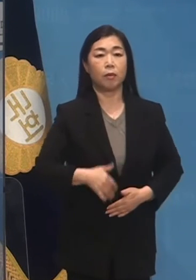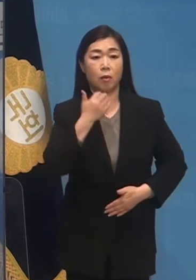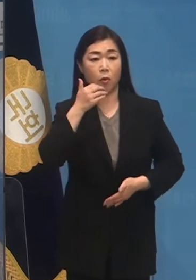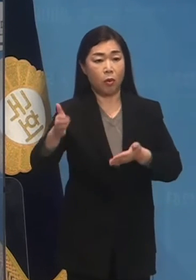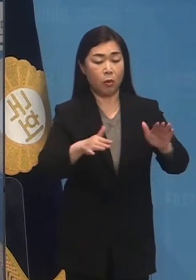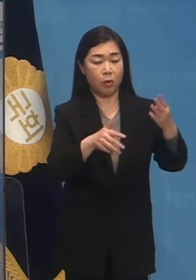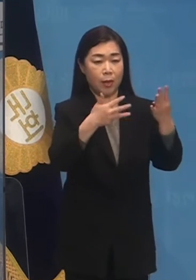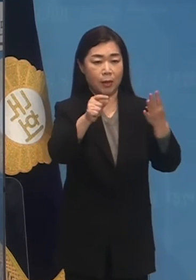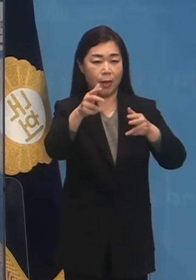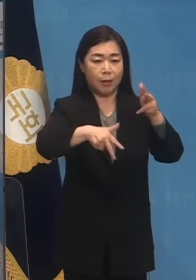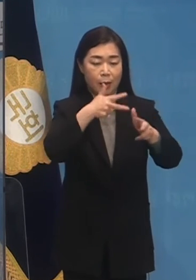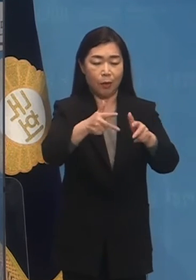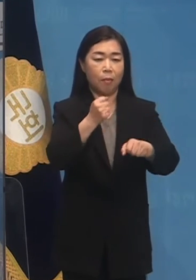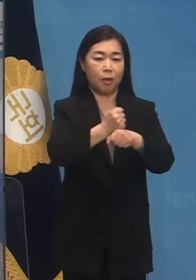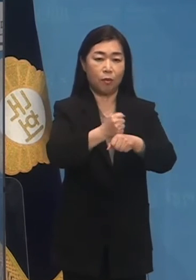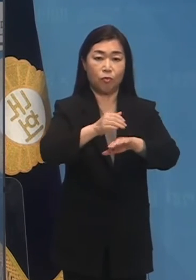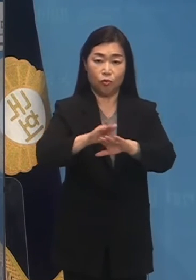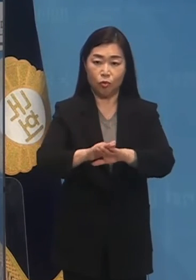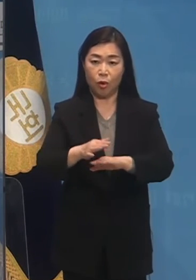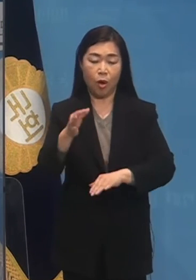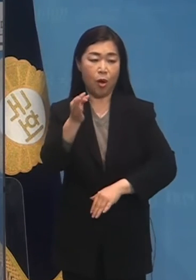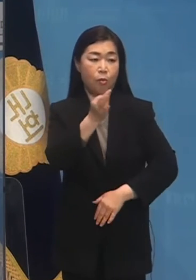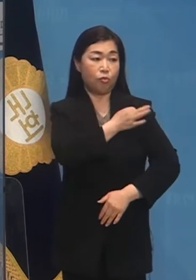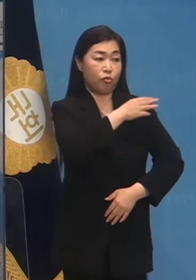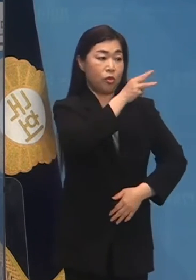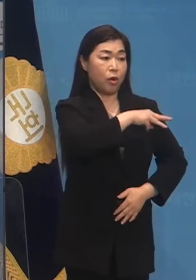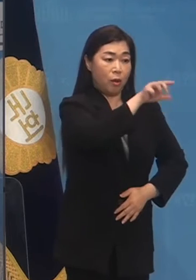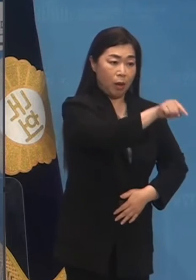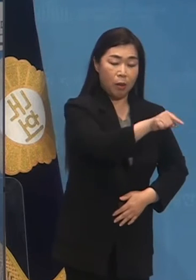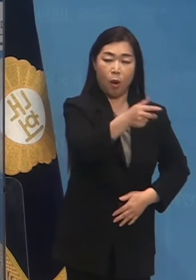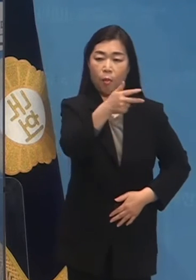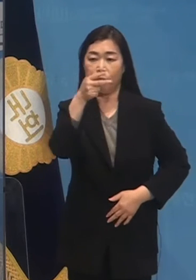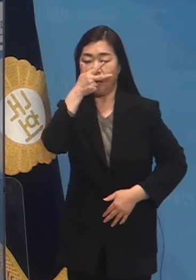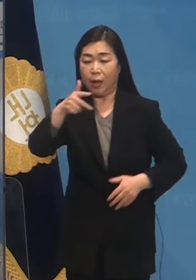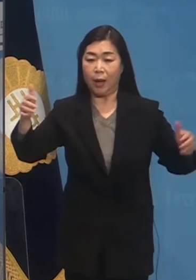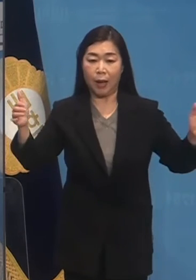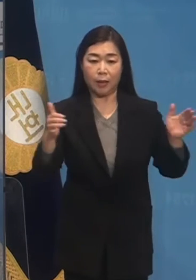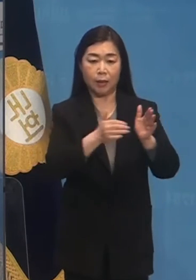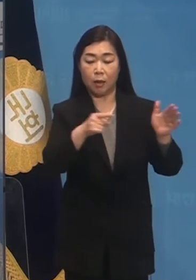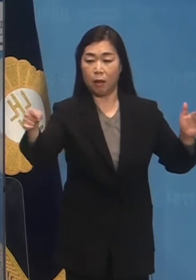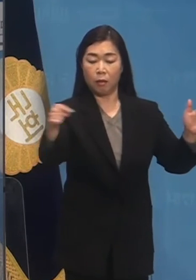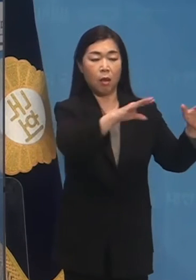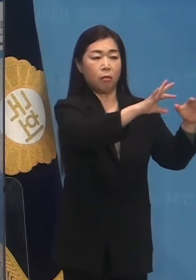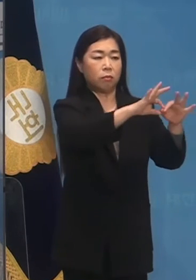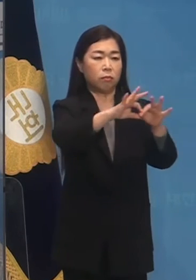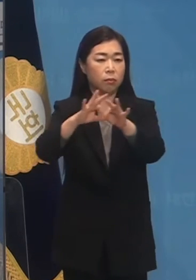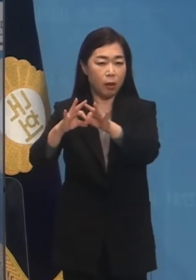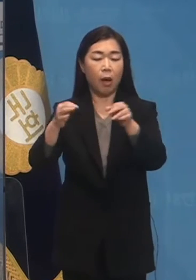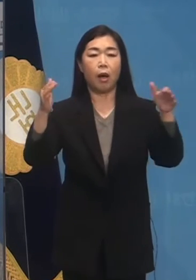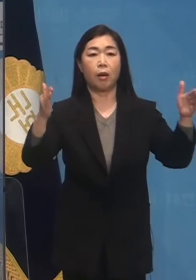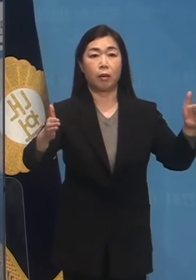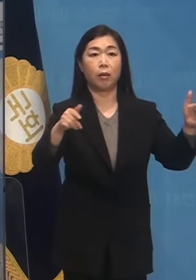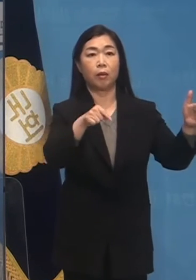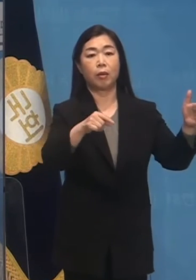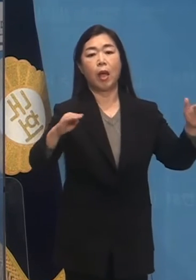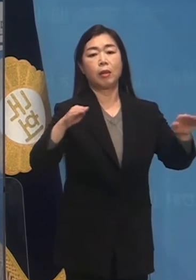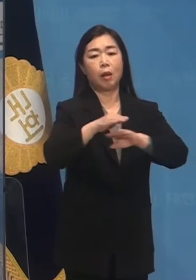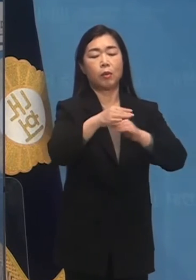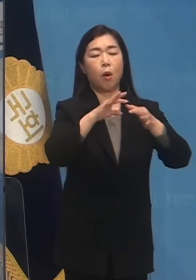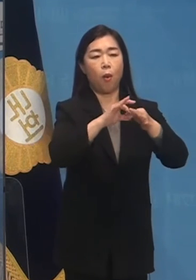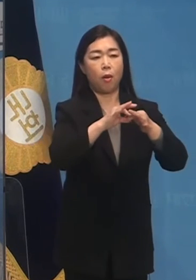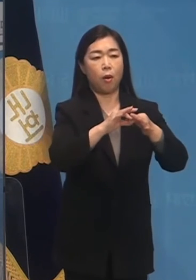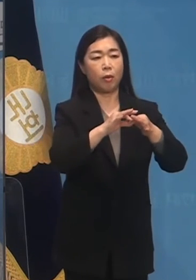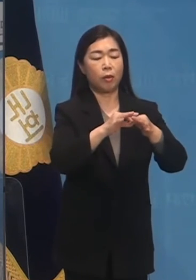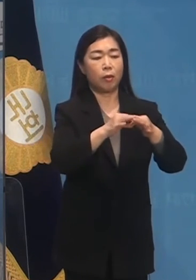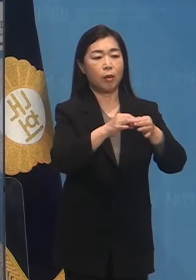무궁무진합니다. 부천에서 평택에 이르는 서해안 벨트에는 자동차 관련 산업을 필두로 수많은 부품 소재